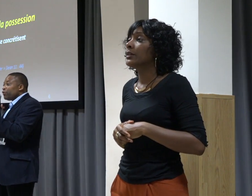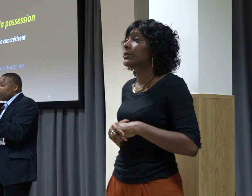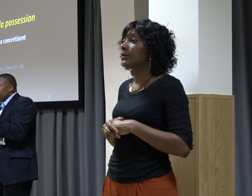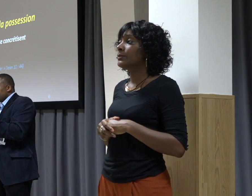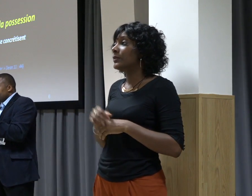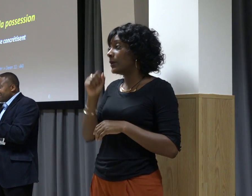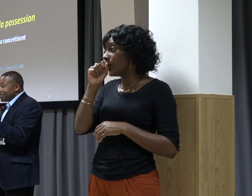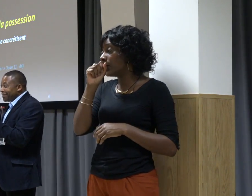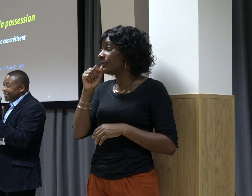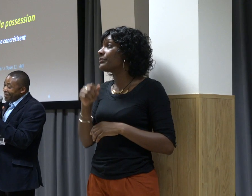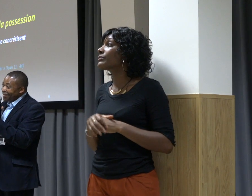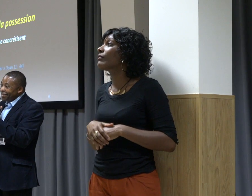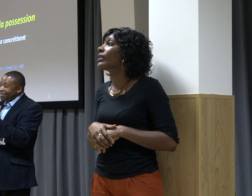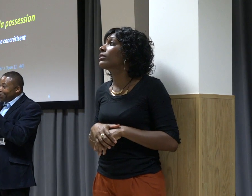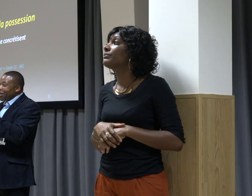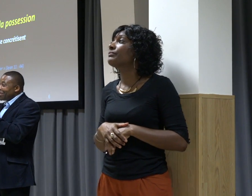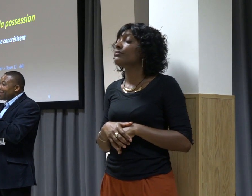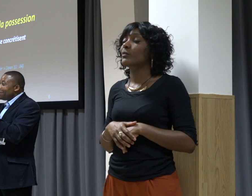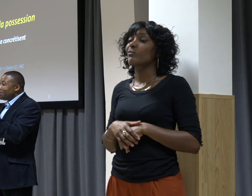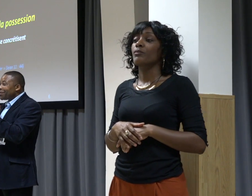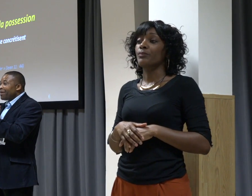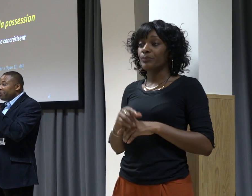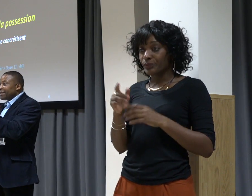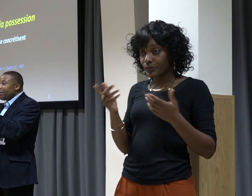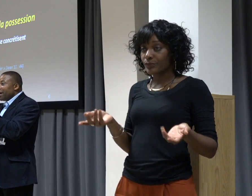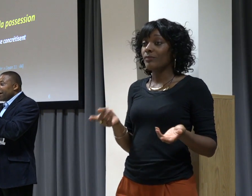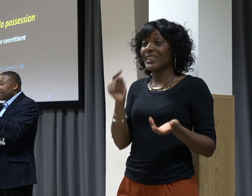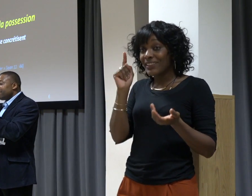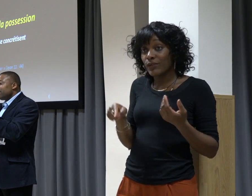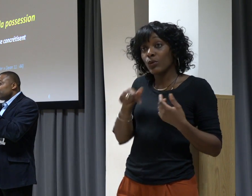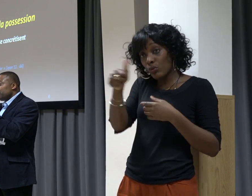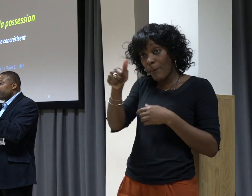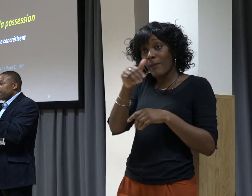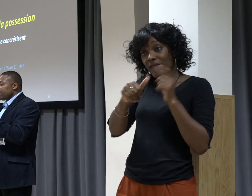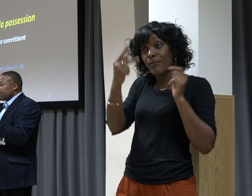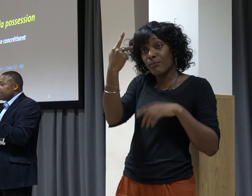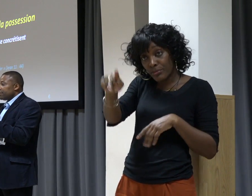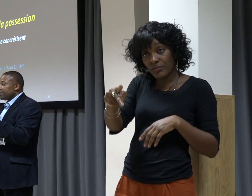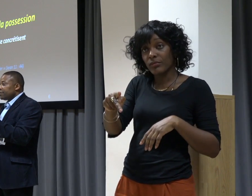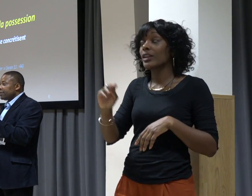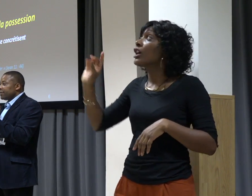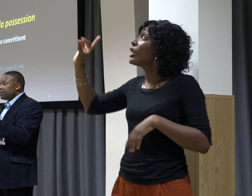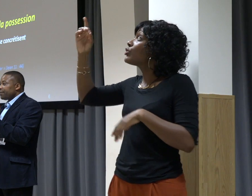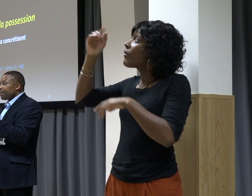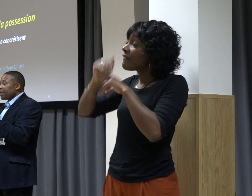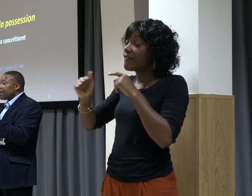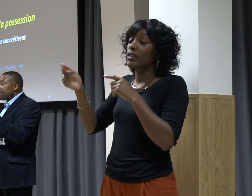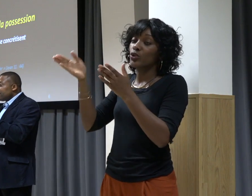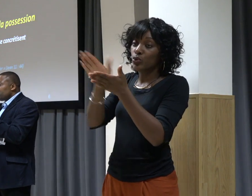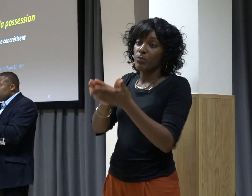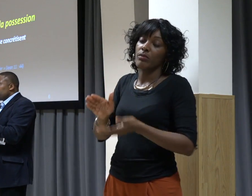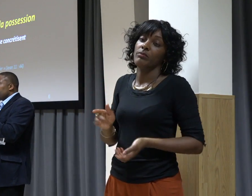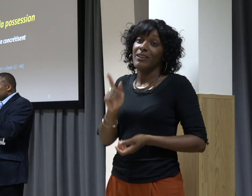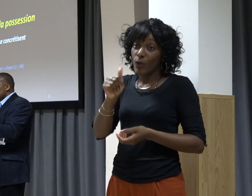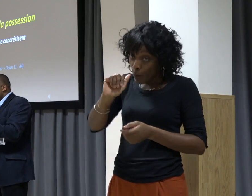Église de Fondary, dans le 15e, faites ta part, Dieu fera la sienne. Église